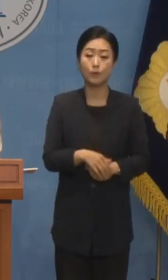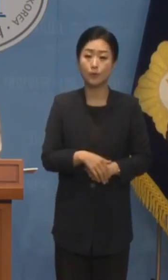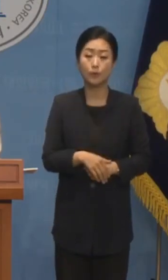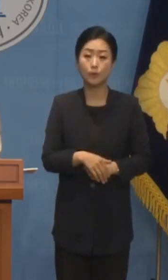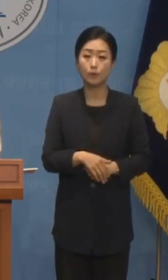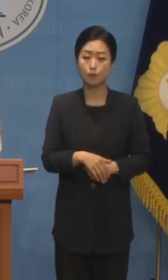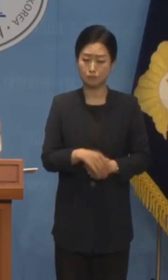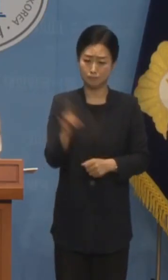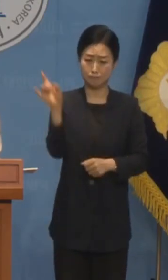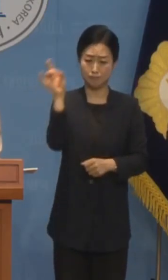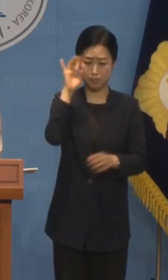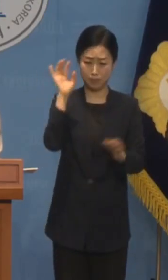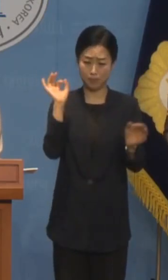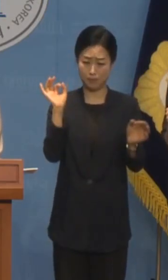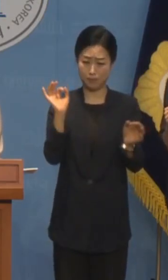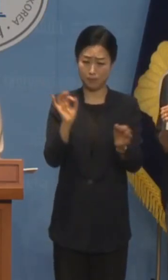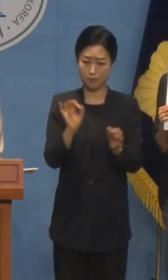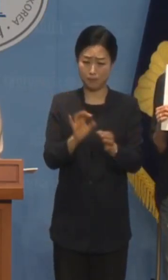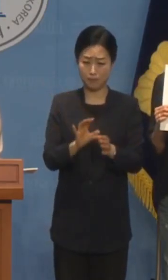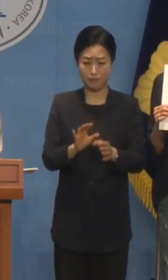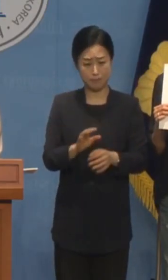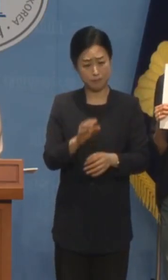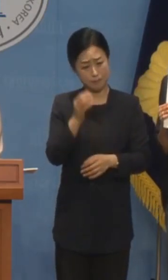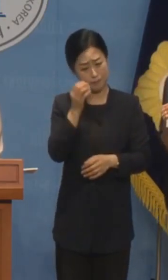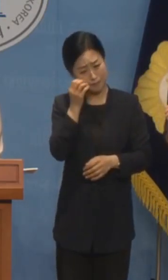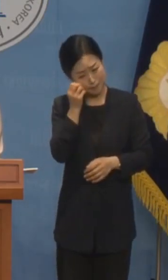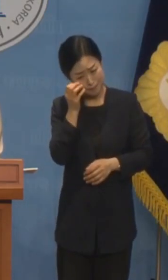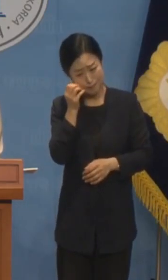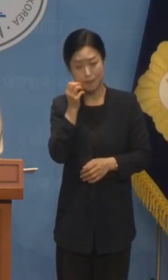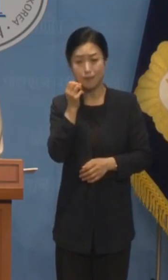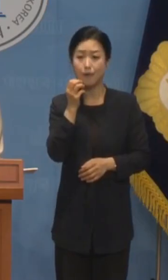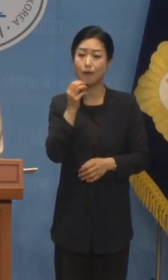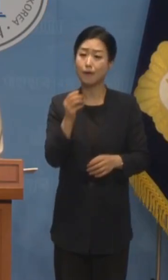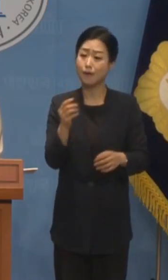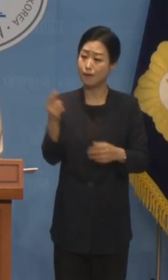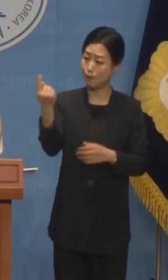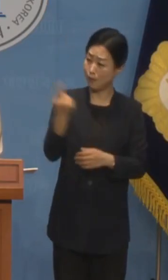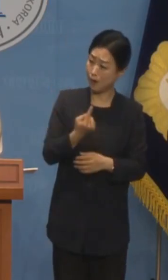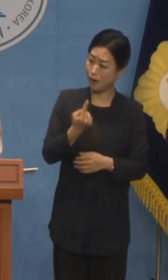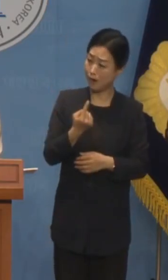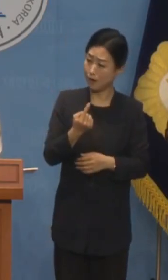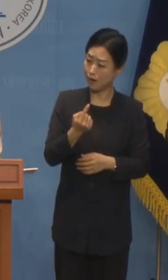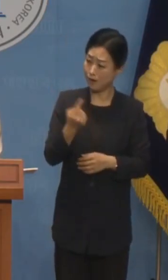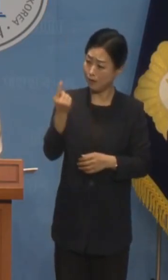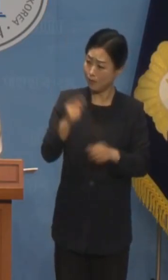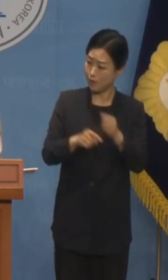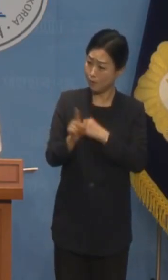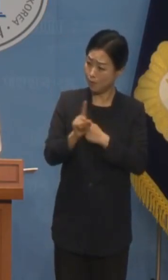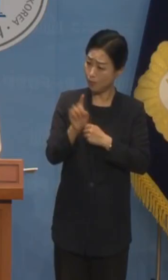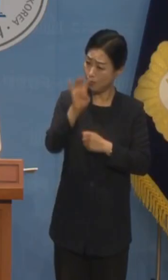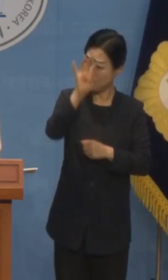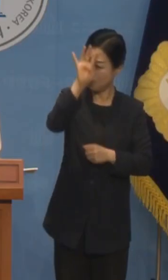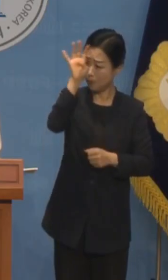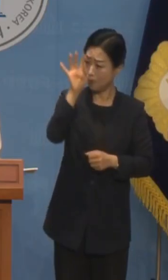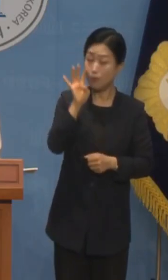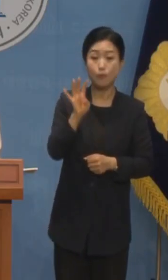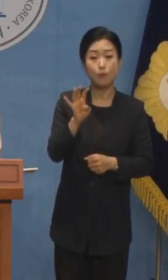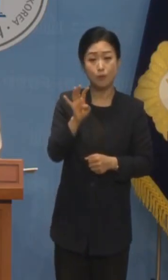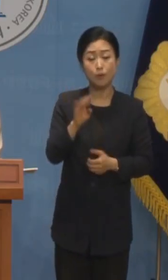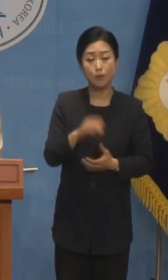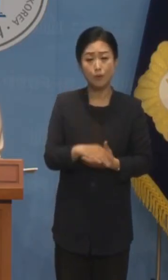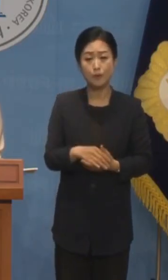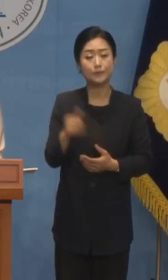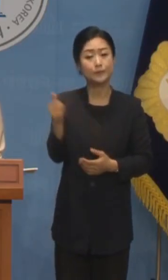언론에서도 이례적인, 전례 없는 기묘한 방안이라며 그 저희를 의심하고 있습니다.